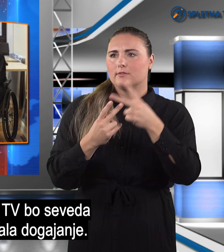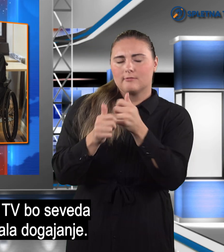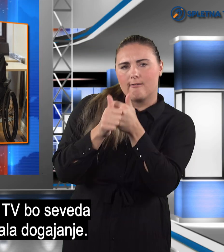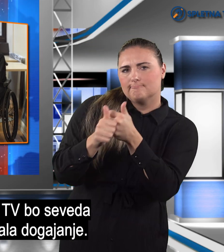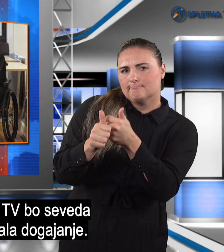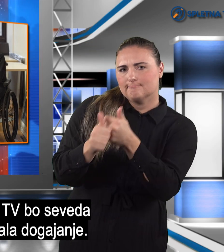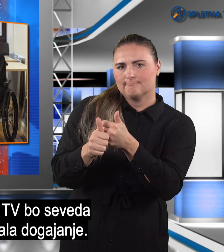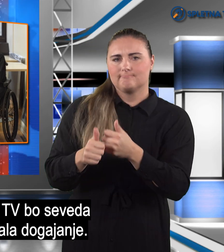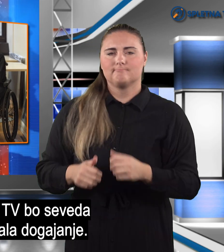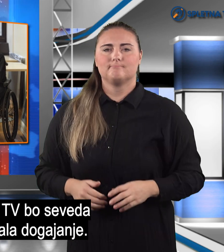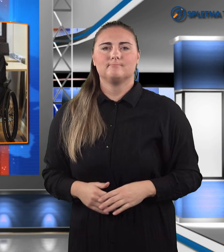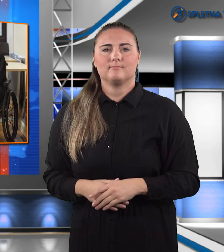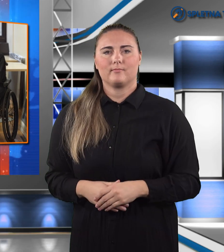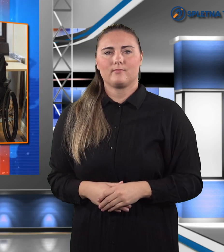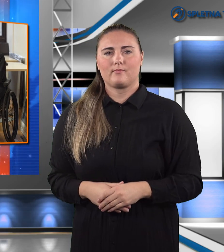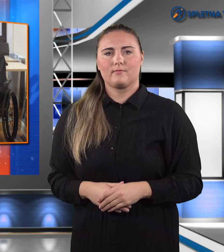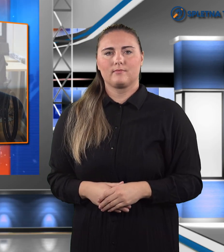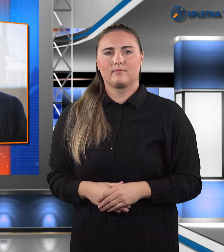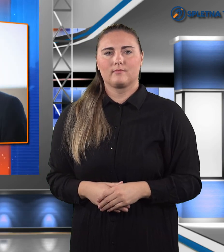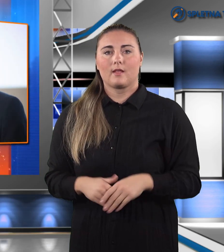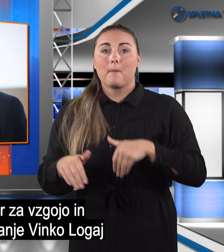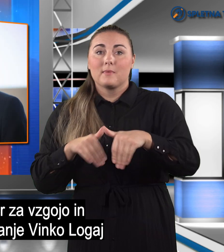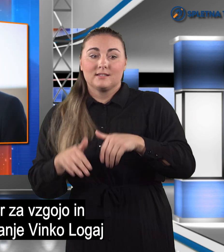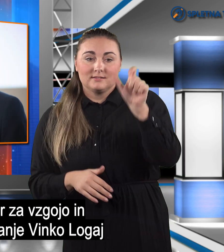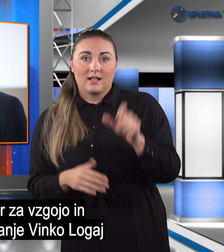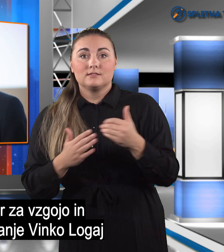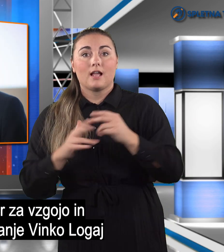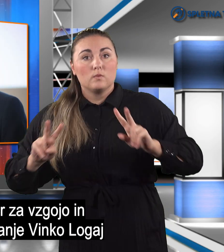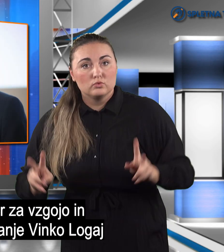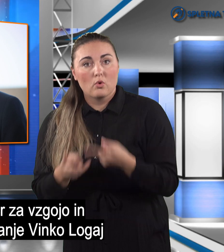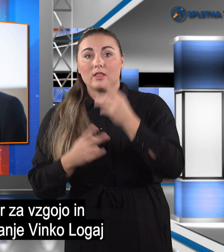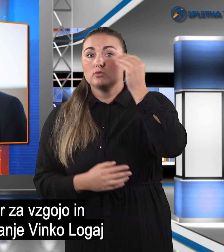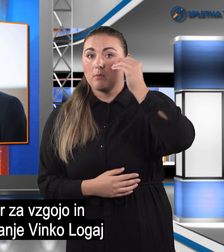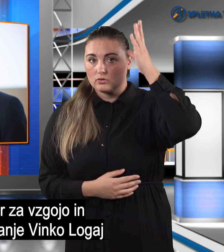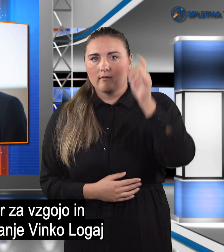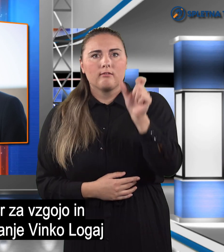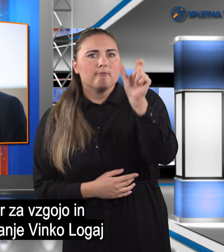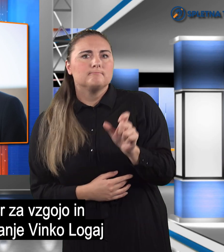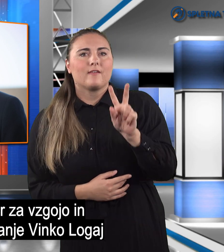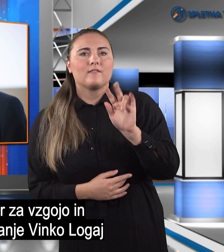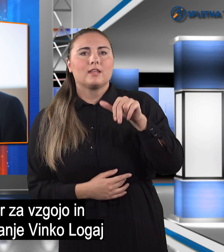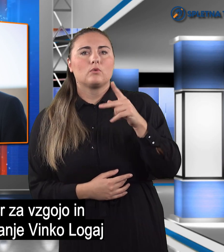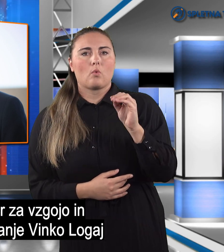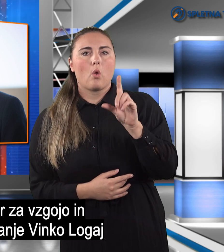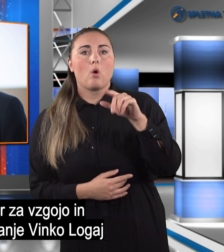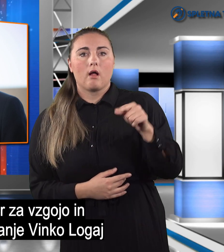bo seveda spremljala dogajanje. Minister za vzgojo in izobraževanje Vinko Logaj je na